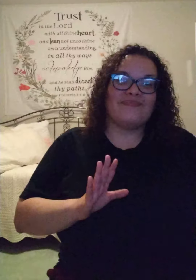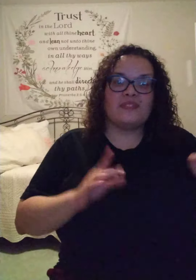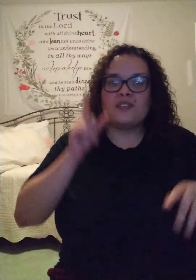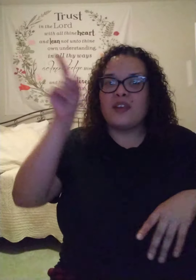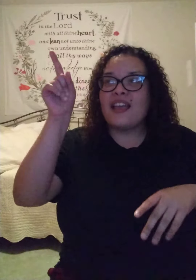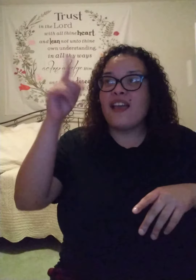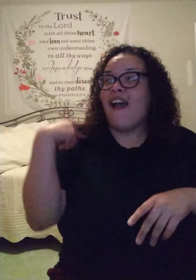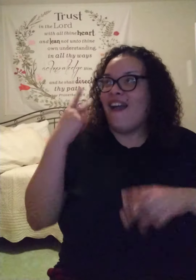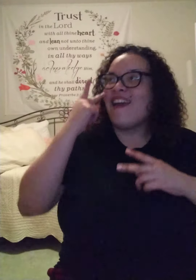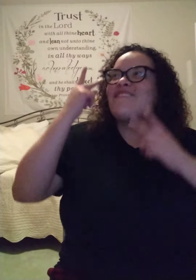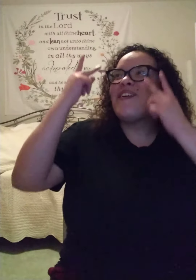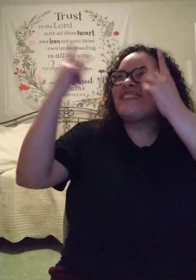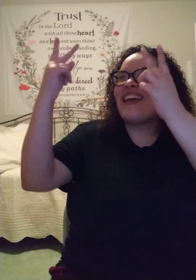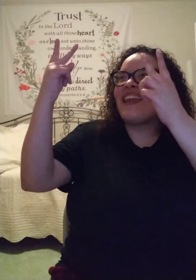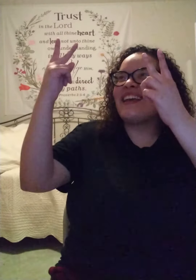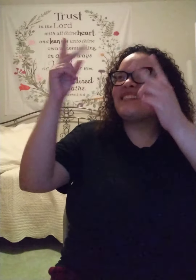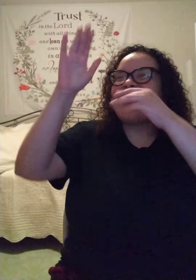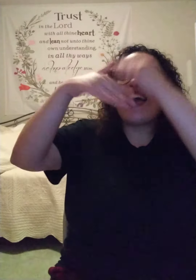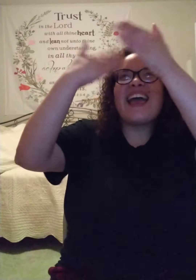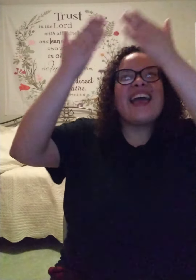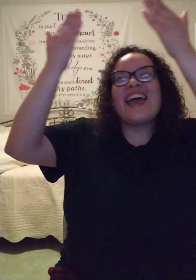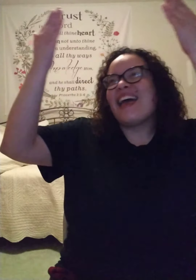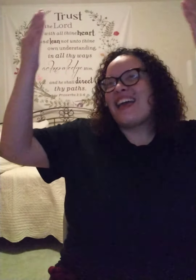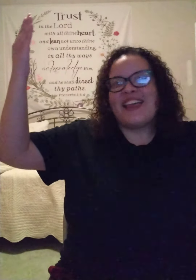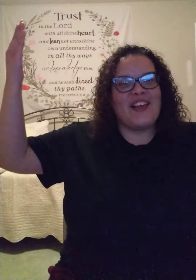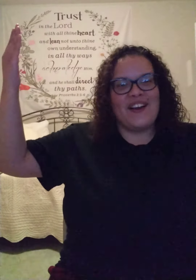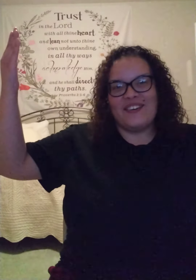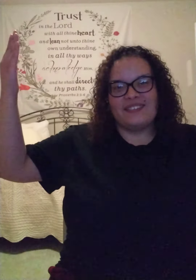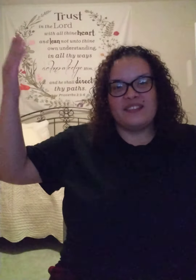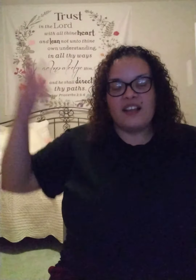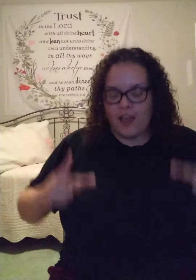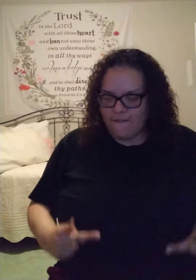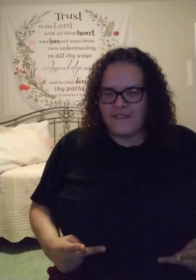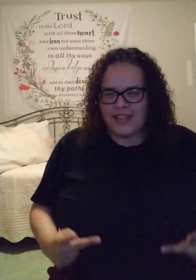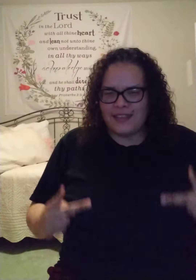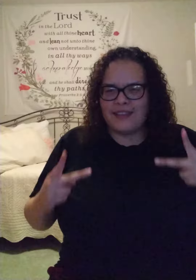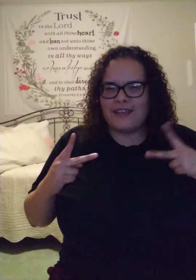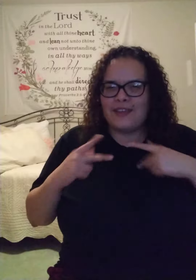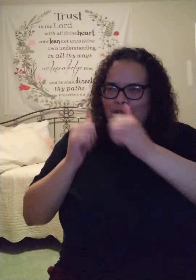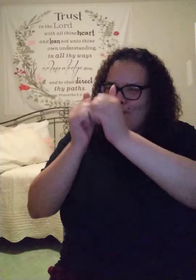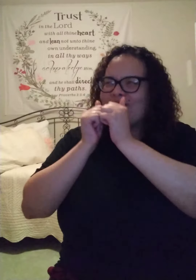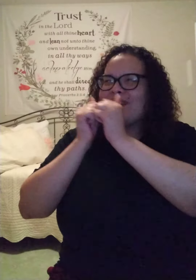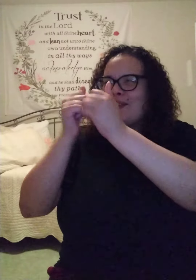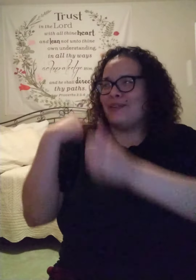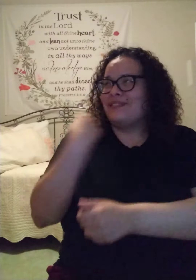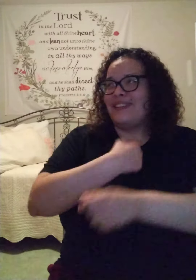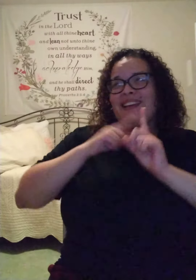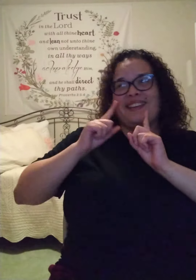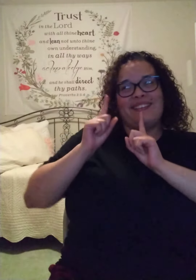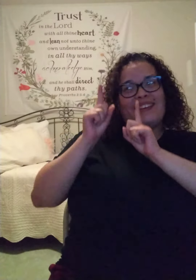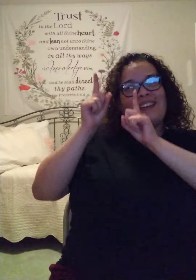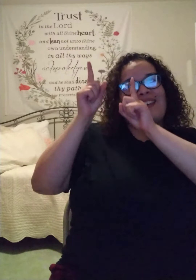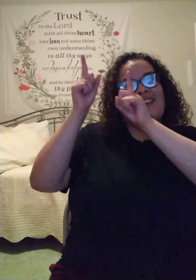Quederemos en el cielo, vivir contigo iremos.